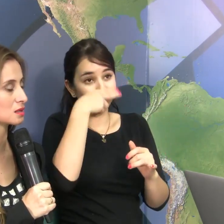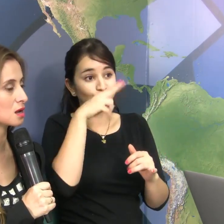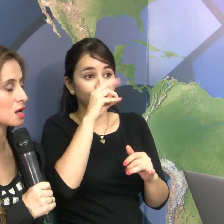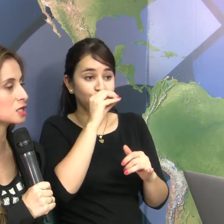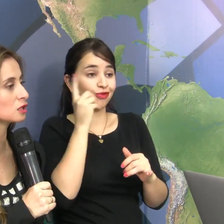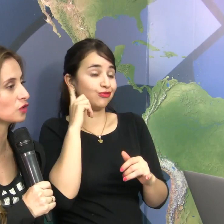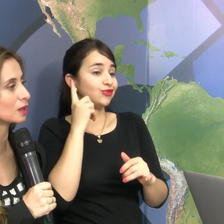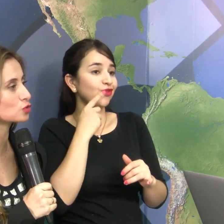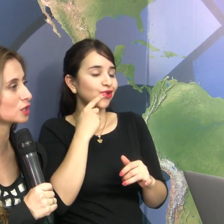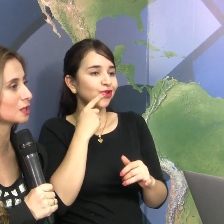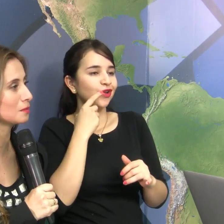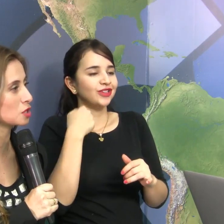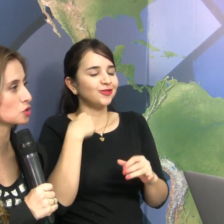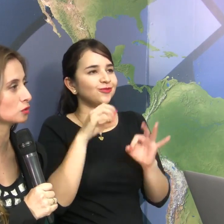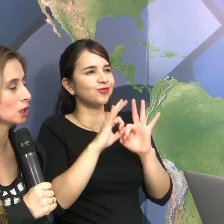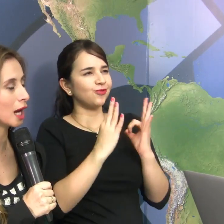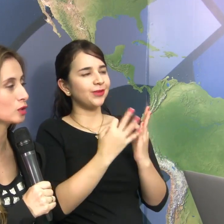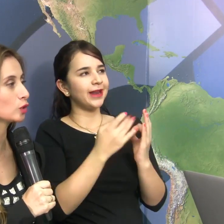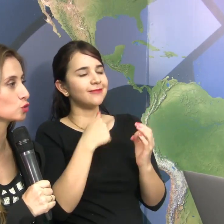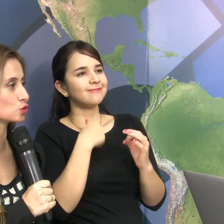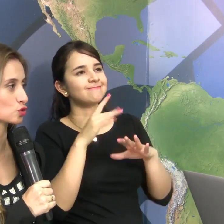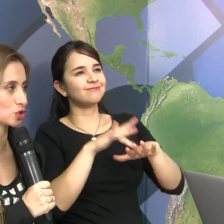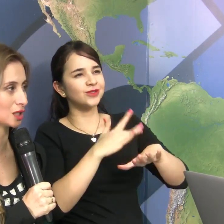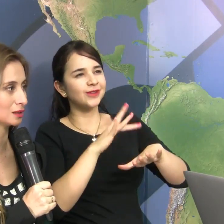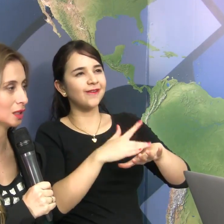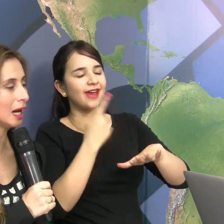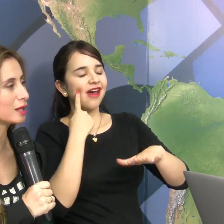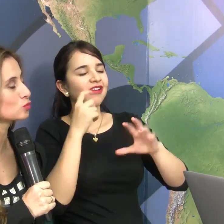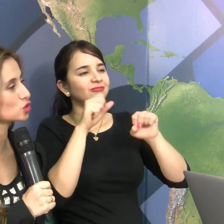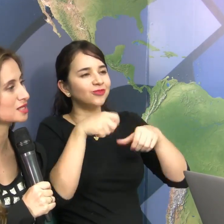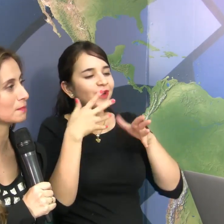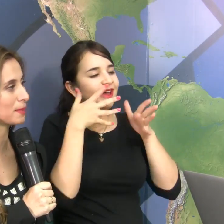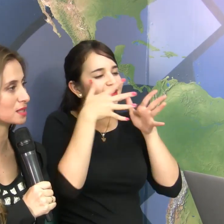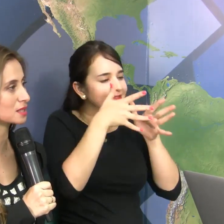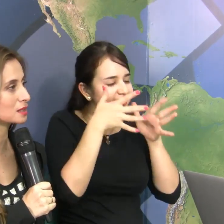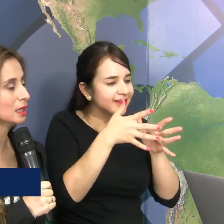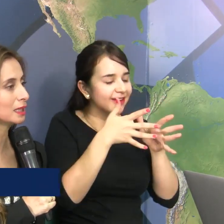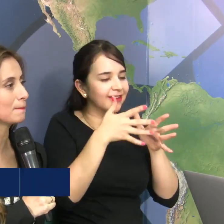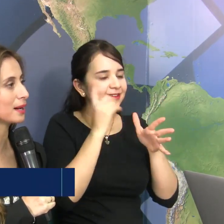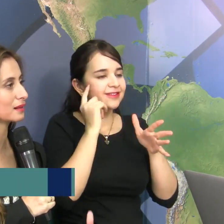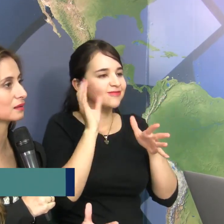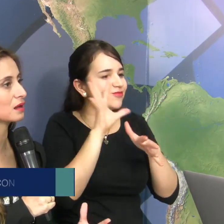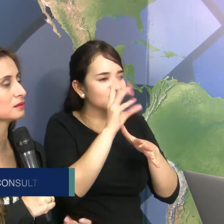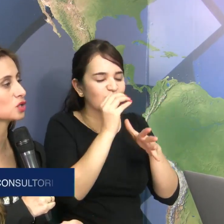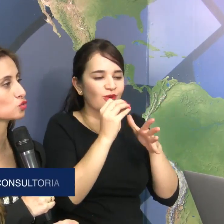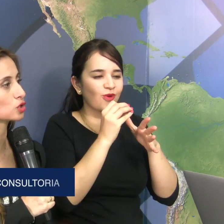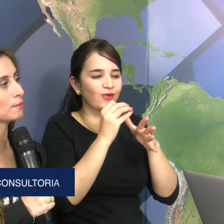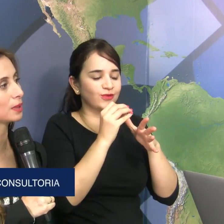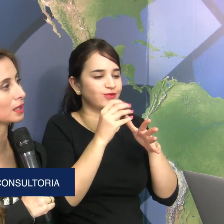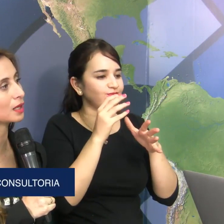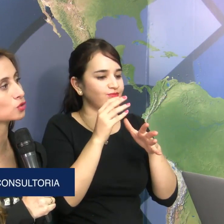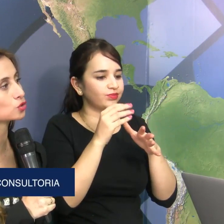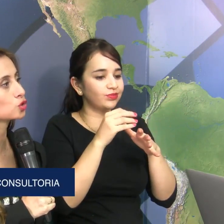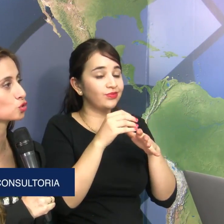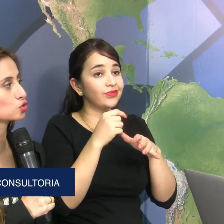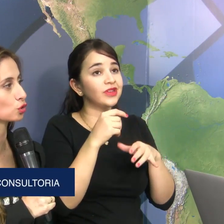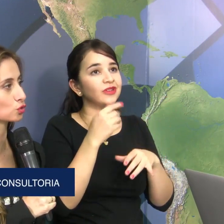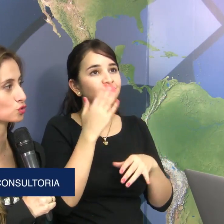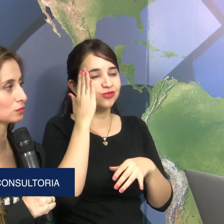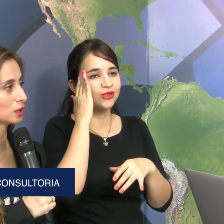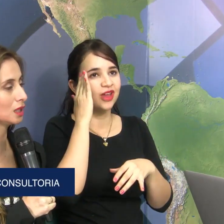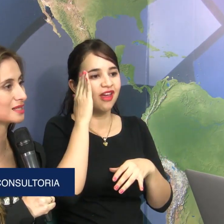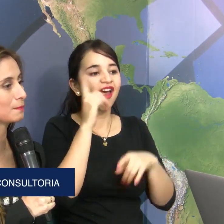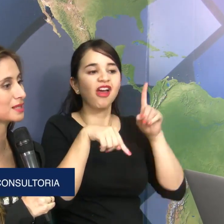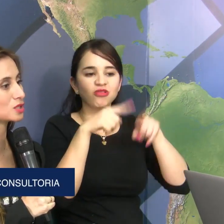señas. Identificamos que en el medio hay inclusión social. Hay muchas empresas que parte de sus empleados son